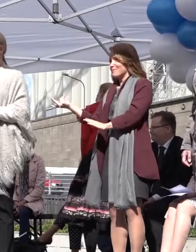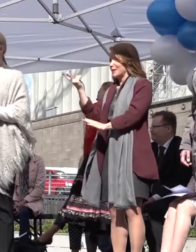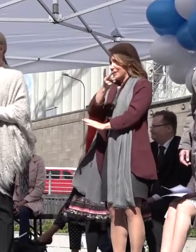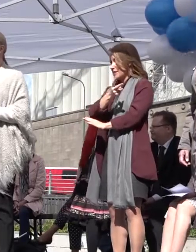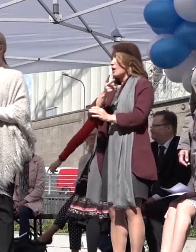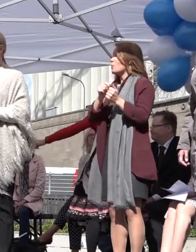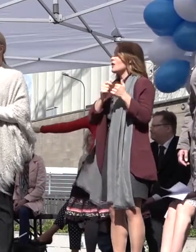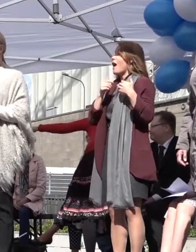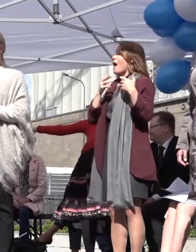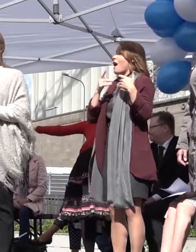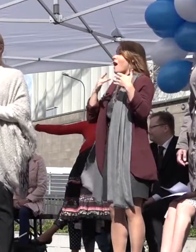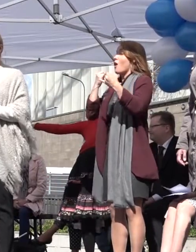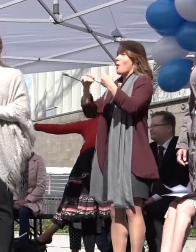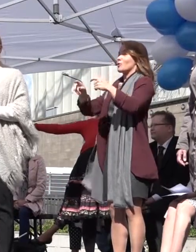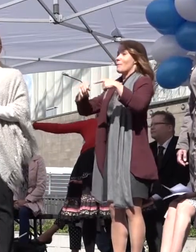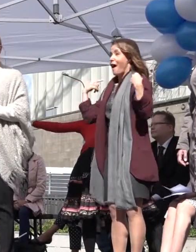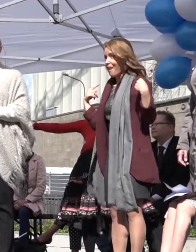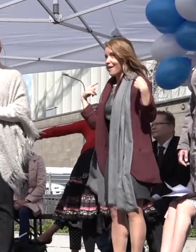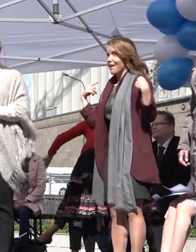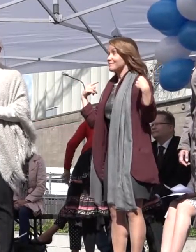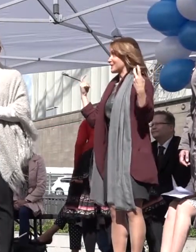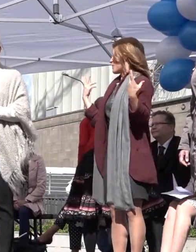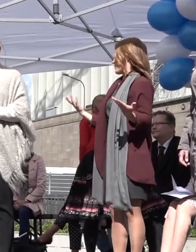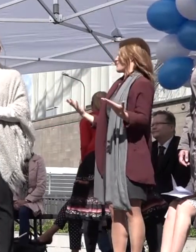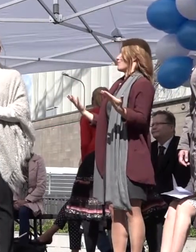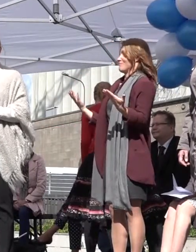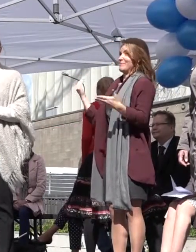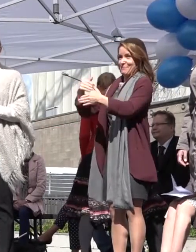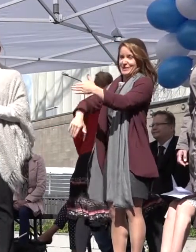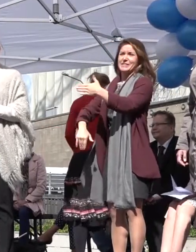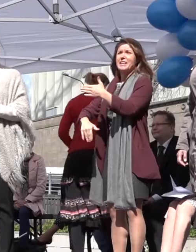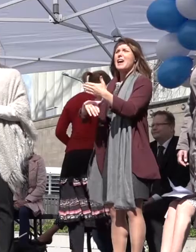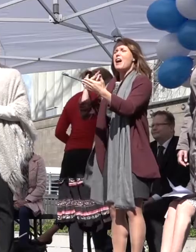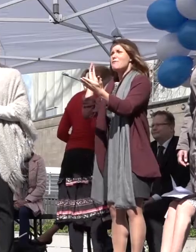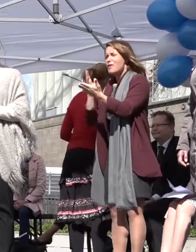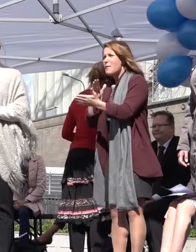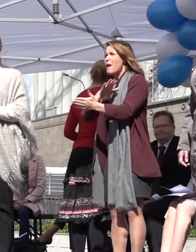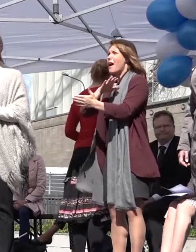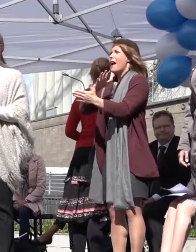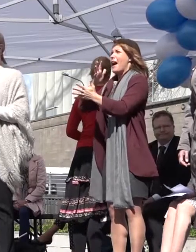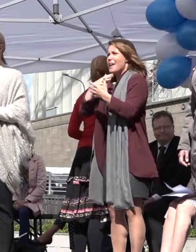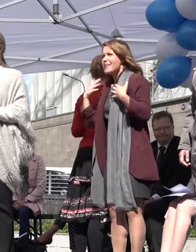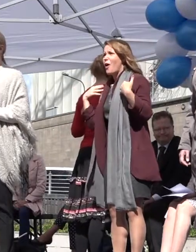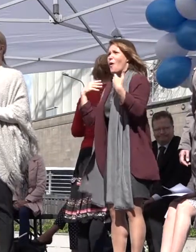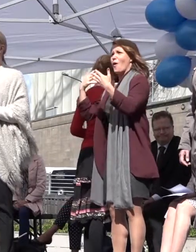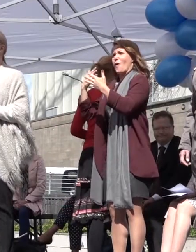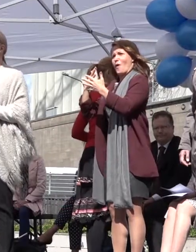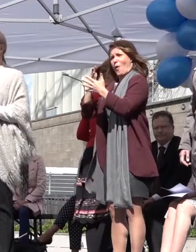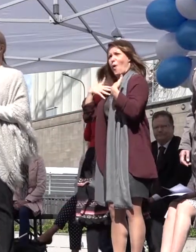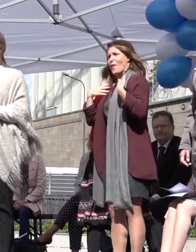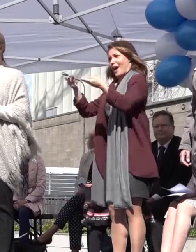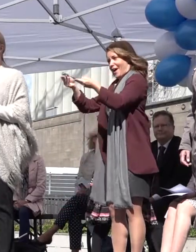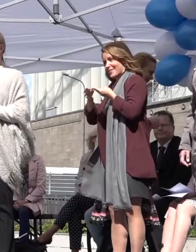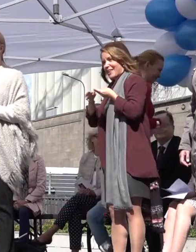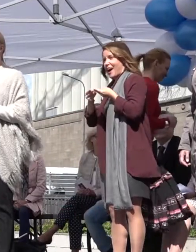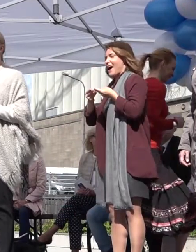kun on päästy maaliin, kuten nyt, niin uskon, että sen kaiken kaikki se ilo ja onni vähän sitten